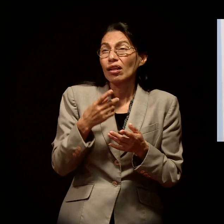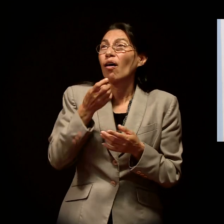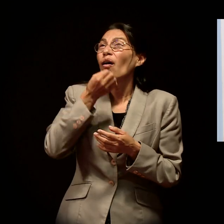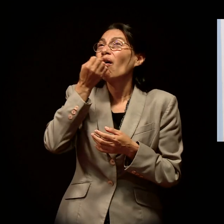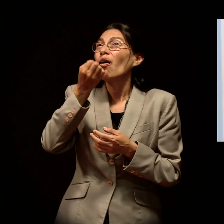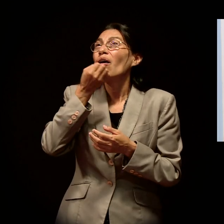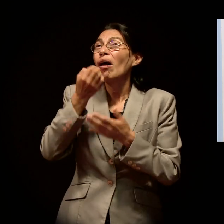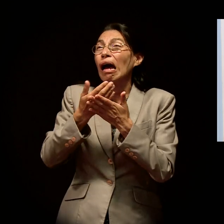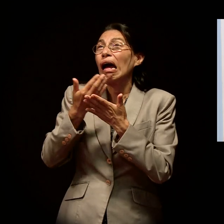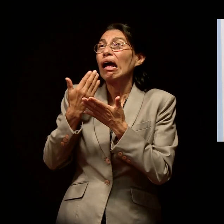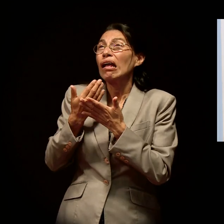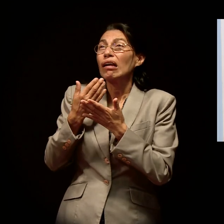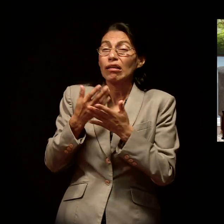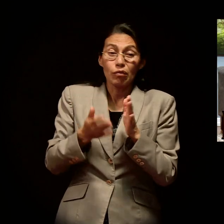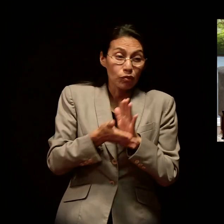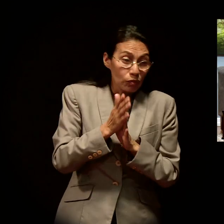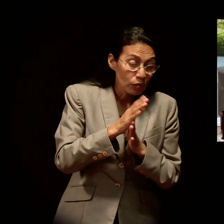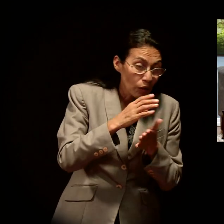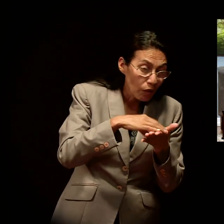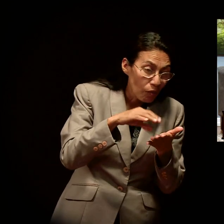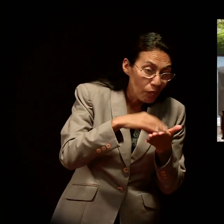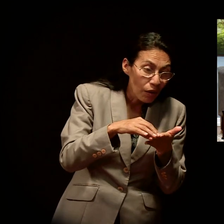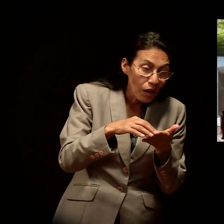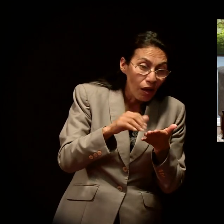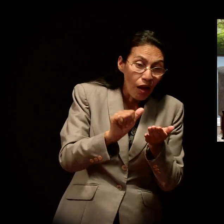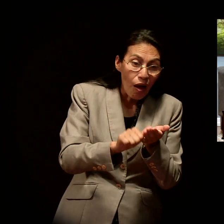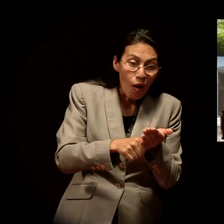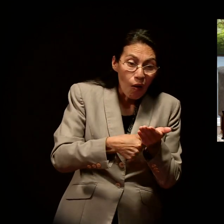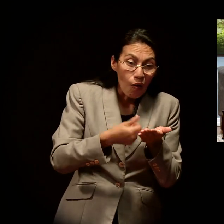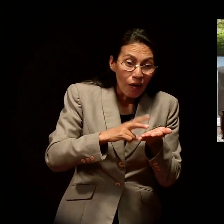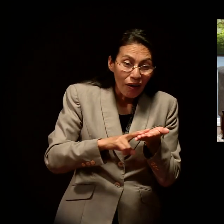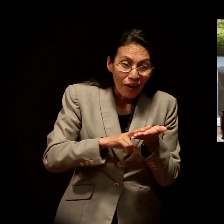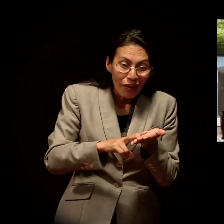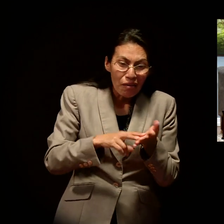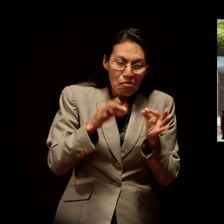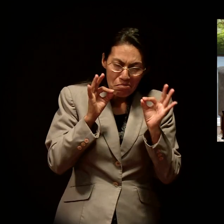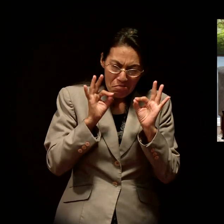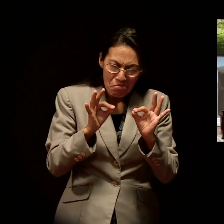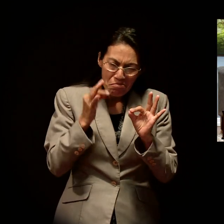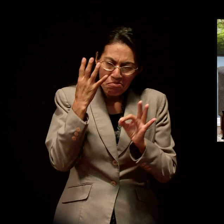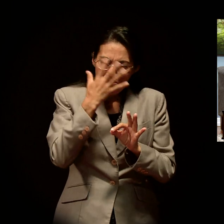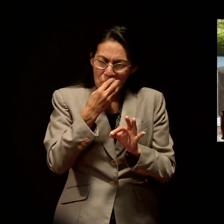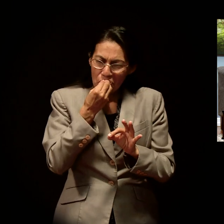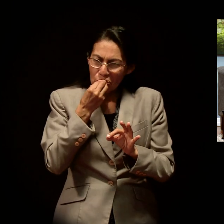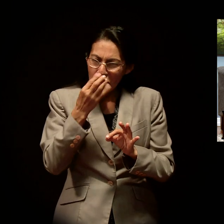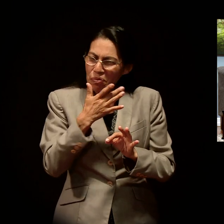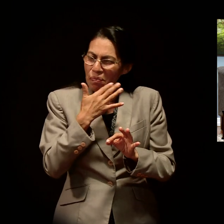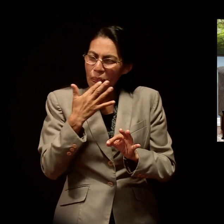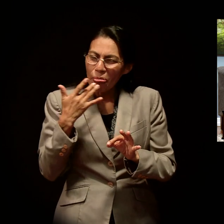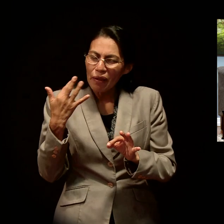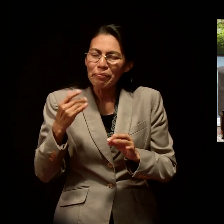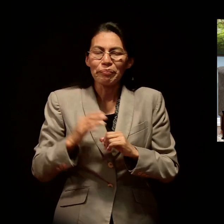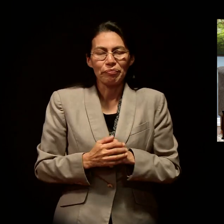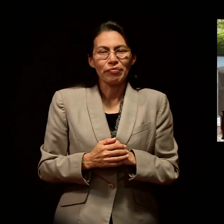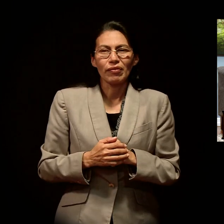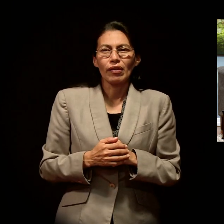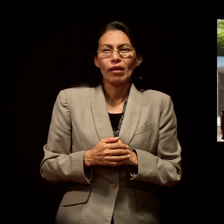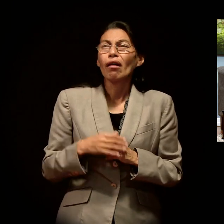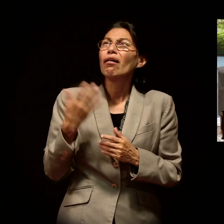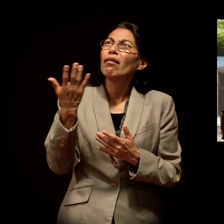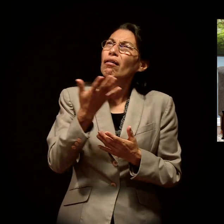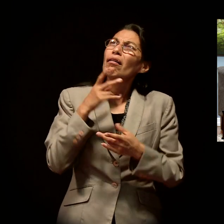perfectos verdad porque él conoce nuestra necesidad y cuando lo tomamos en cuenta él ese diálogo